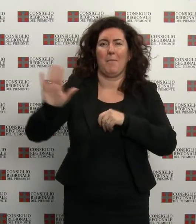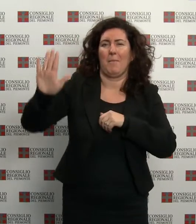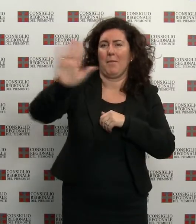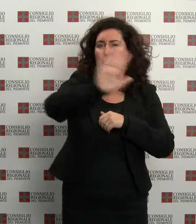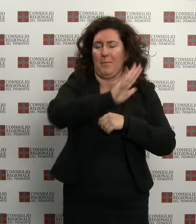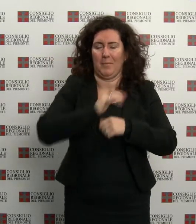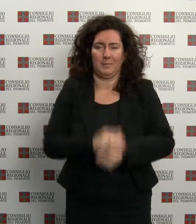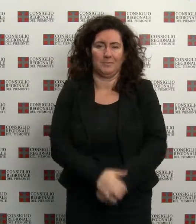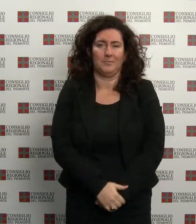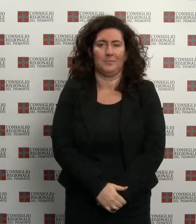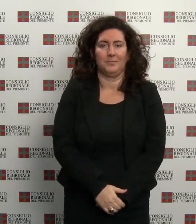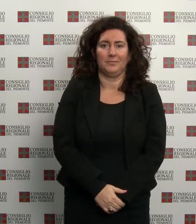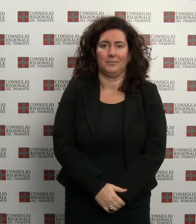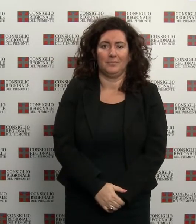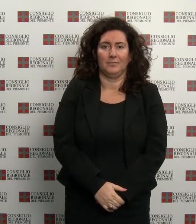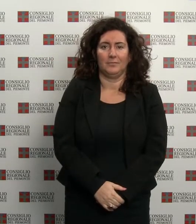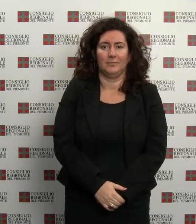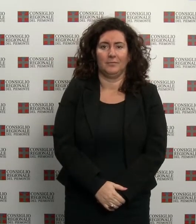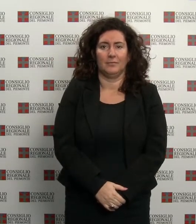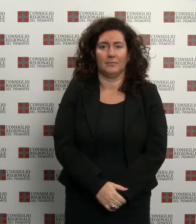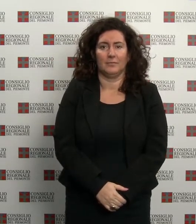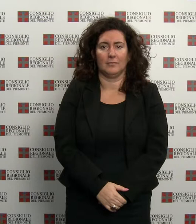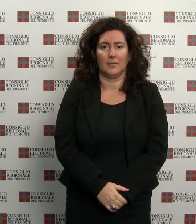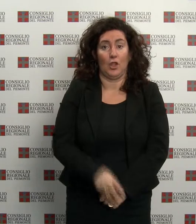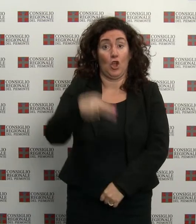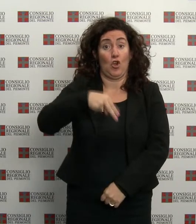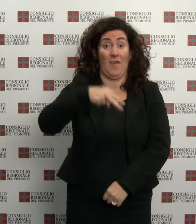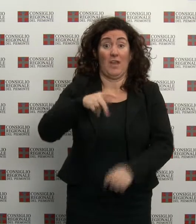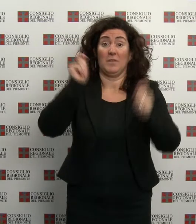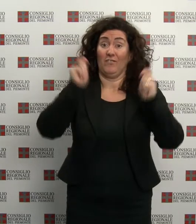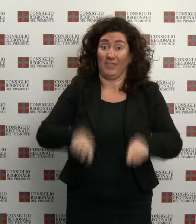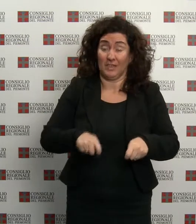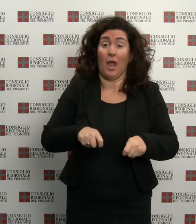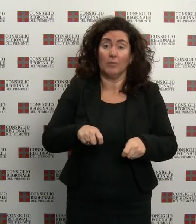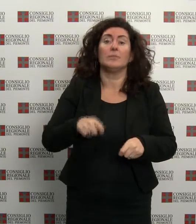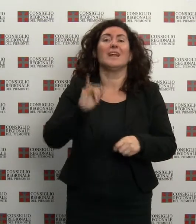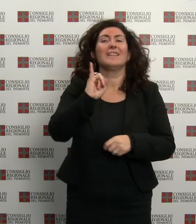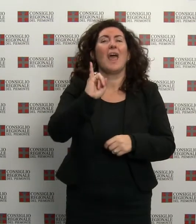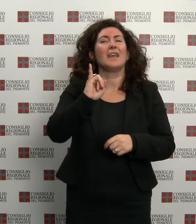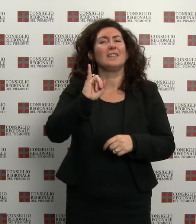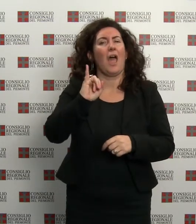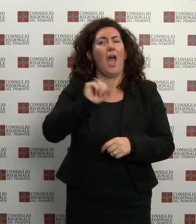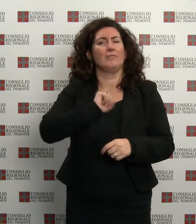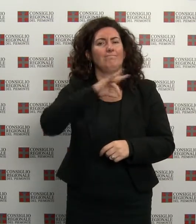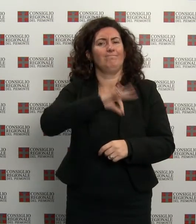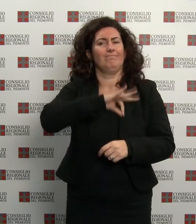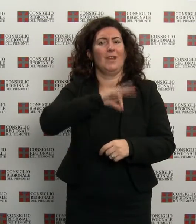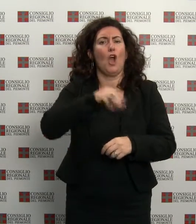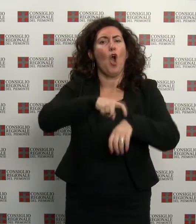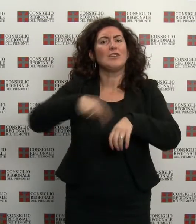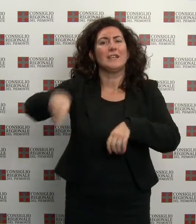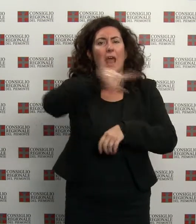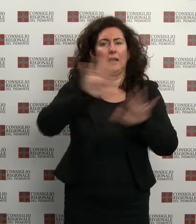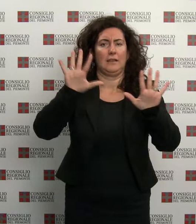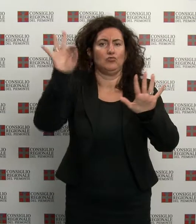In primo piano. Parte dal mese di novembre il taglio del 10% alle indennità dei consiglieri, è quanto stabilito